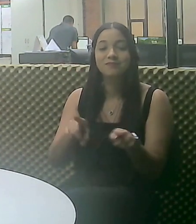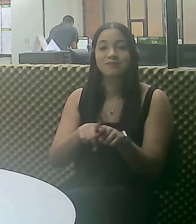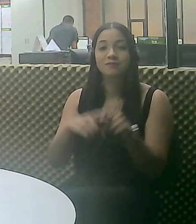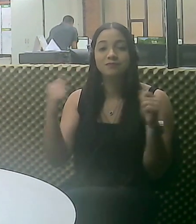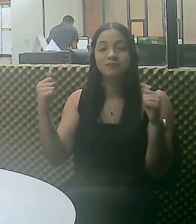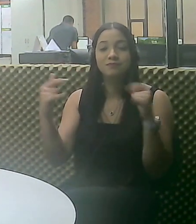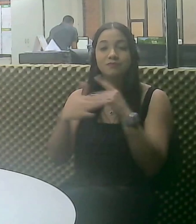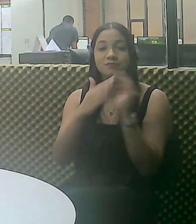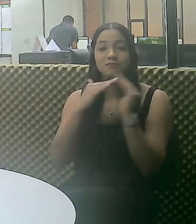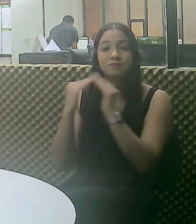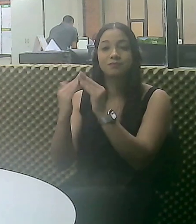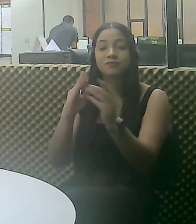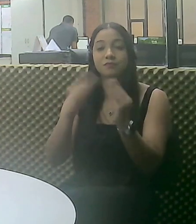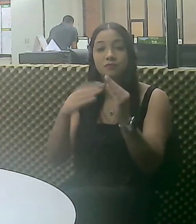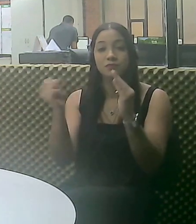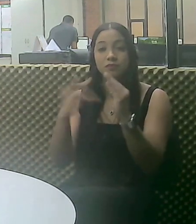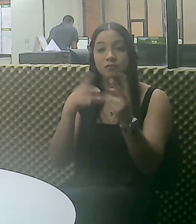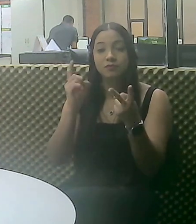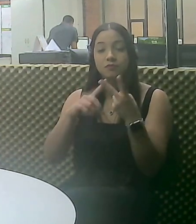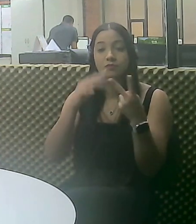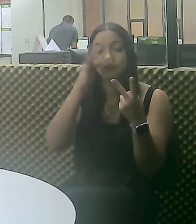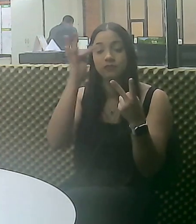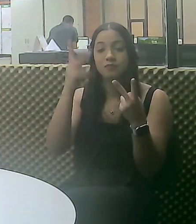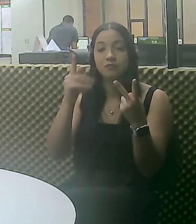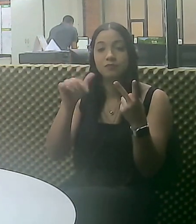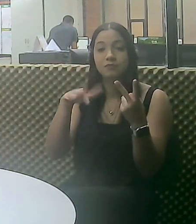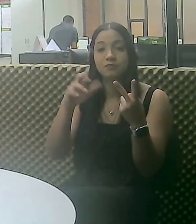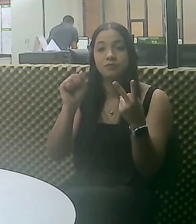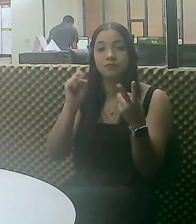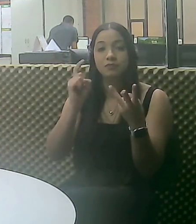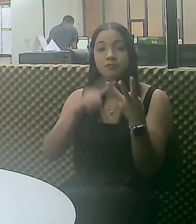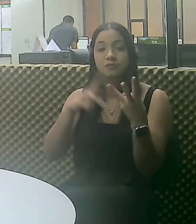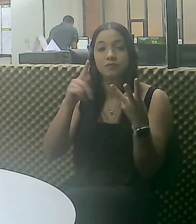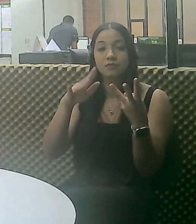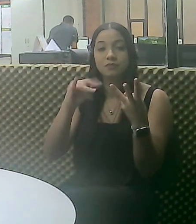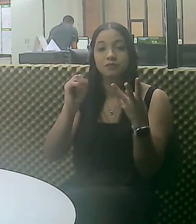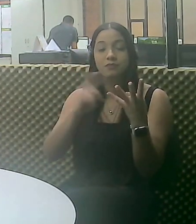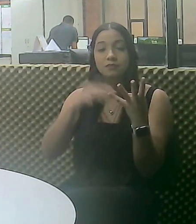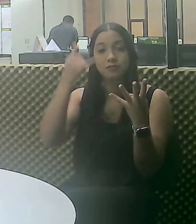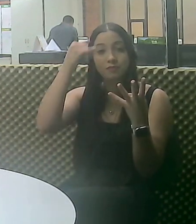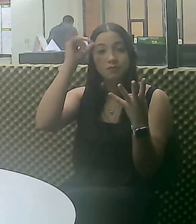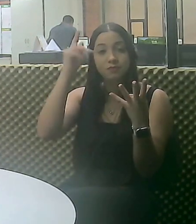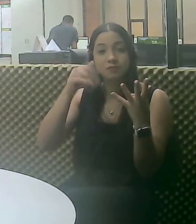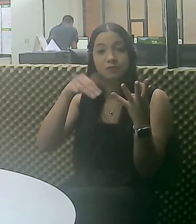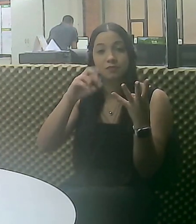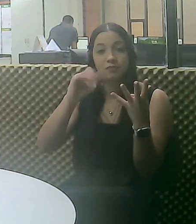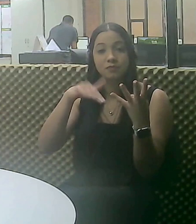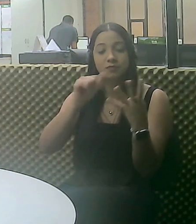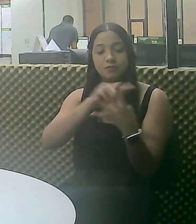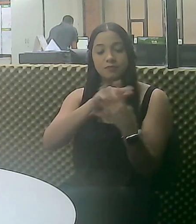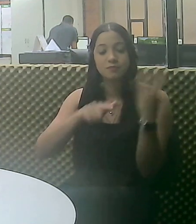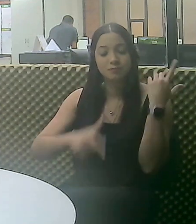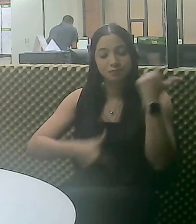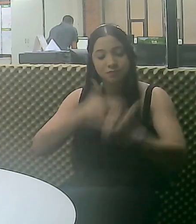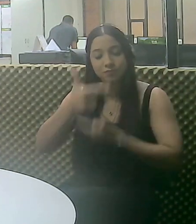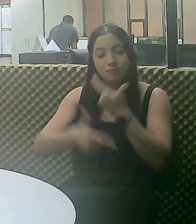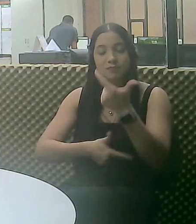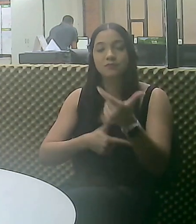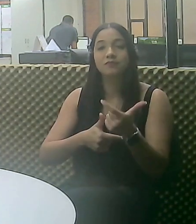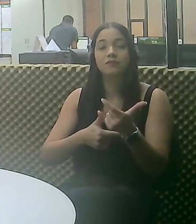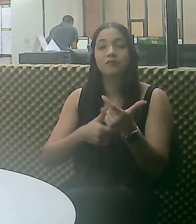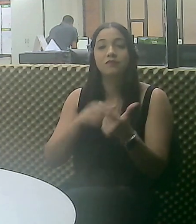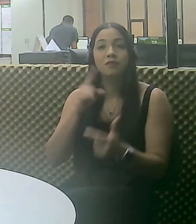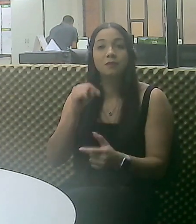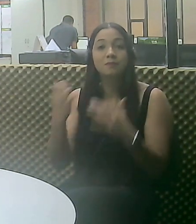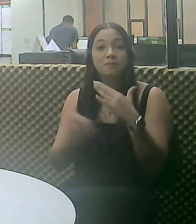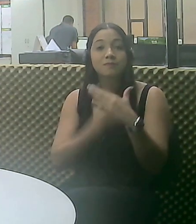transita pelos bairros Morada Nova, Jardim das Palmeiras, Pequis e Chácaras Panorama. Os serviços são executados